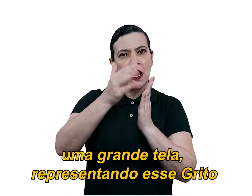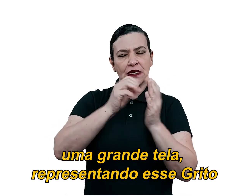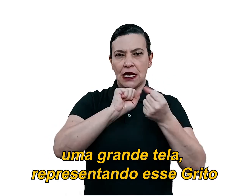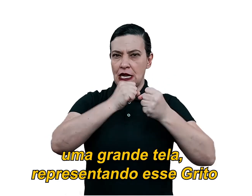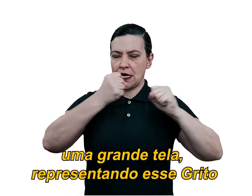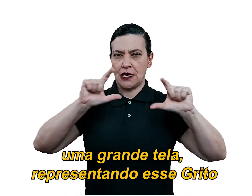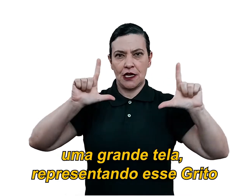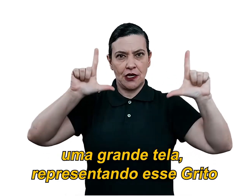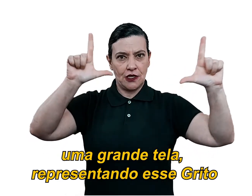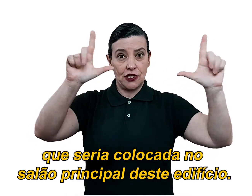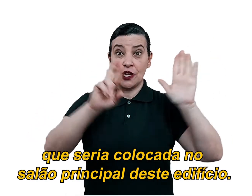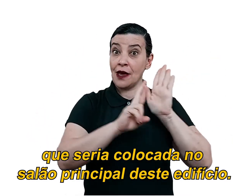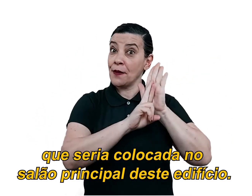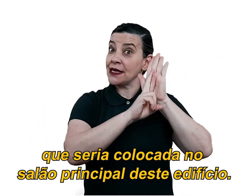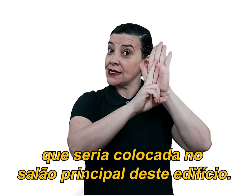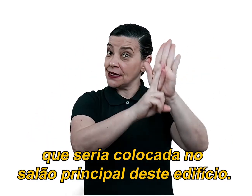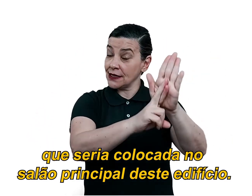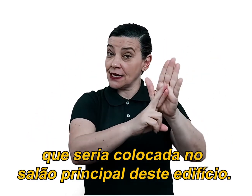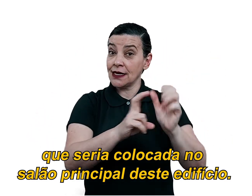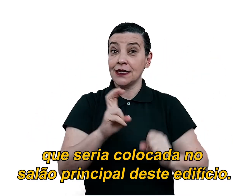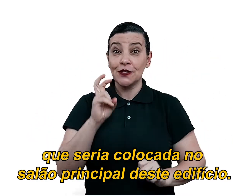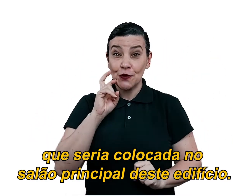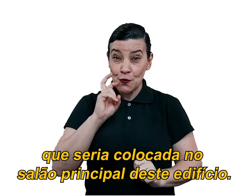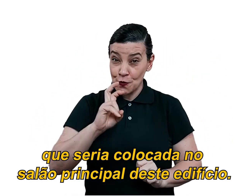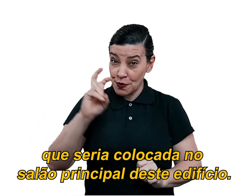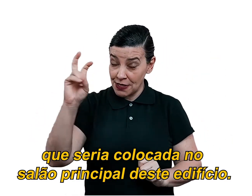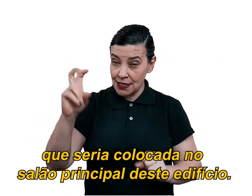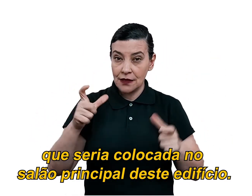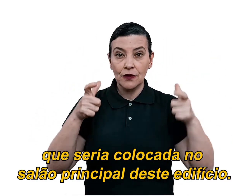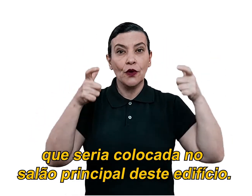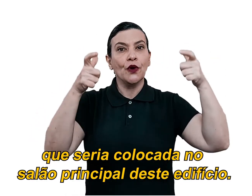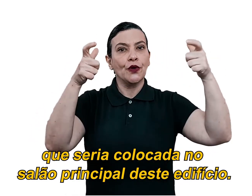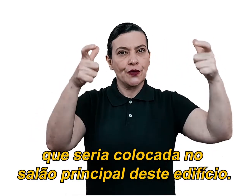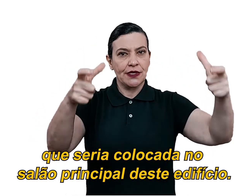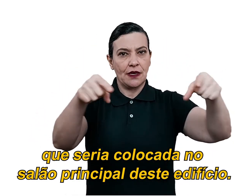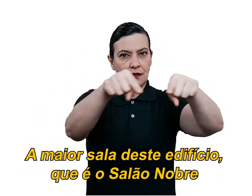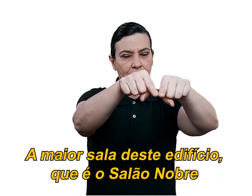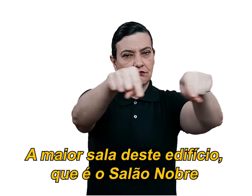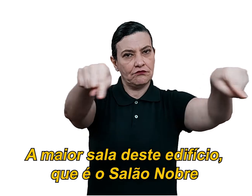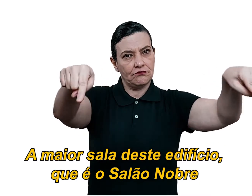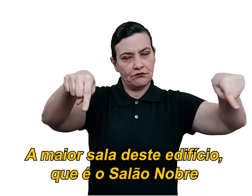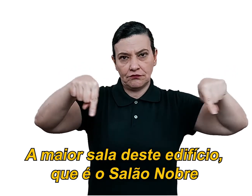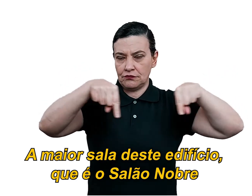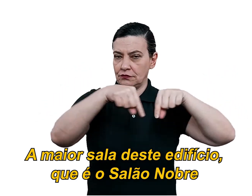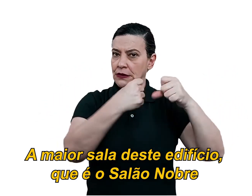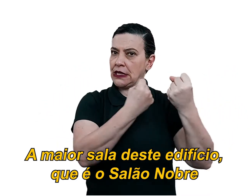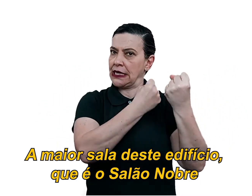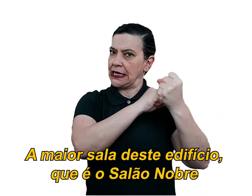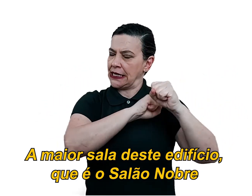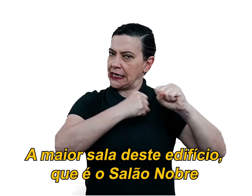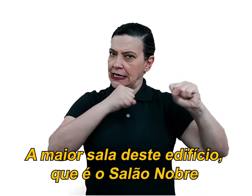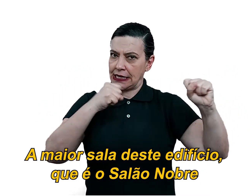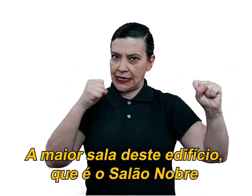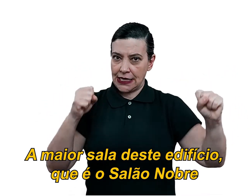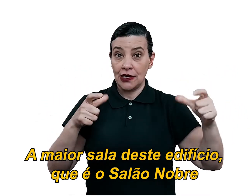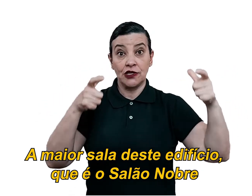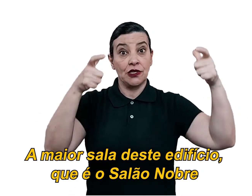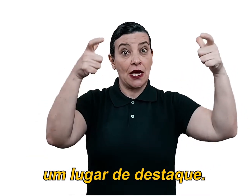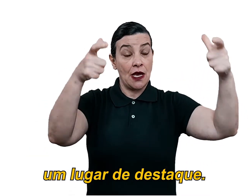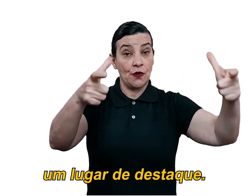esse grito, que seria colocada no salão principal desse edifício, né, a maior sala desse edifício, que é o Salão Nobre, é um